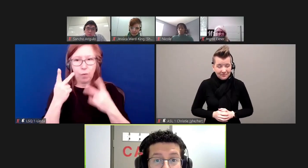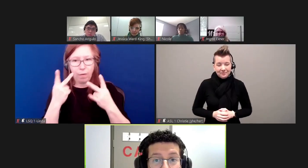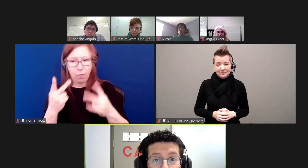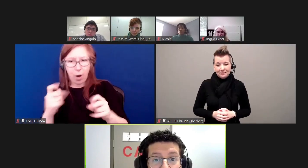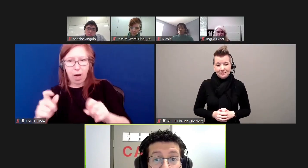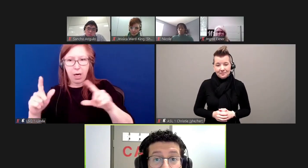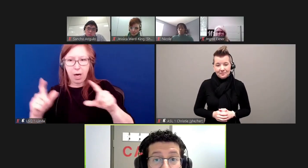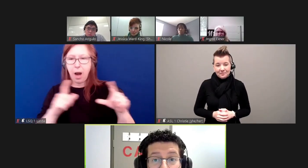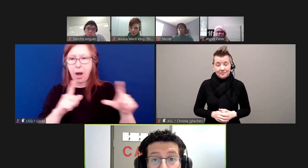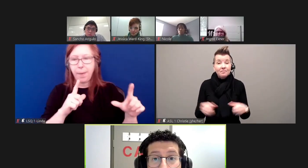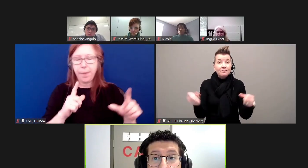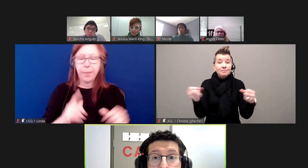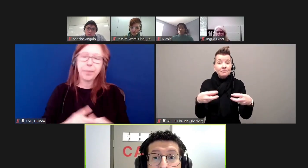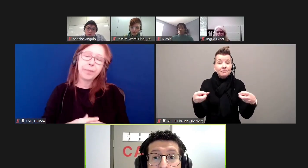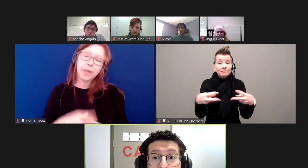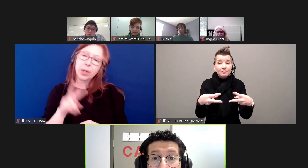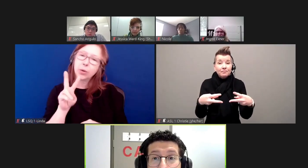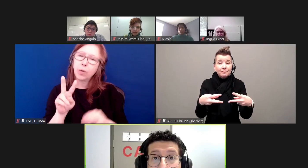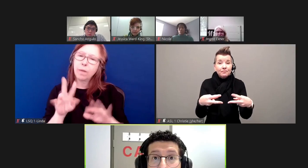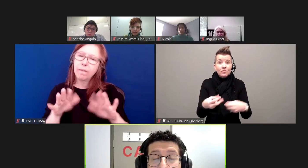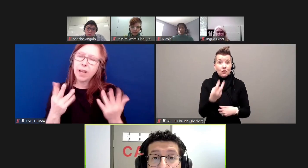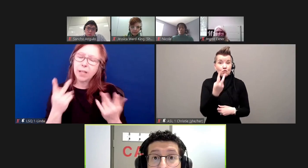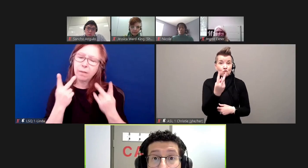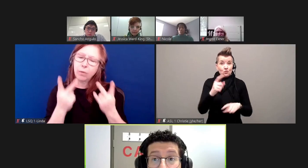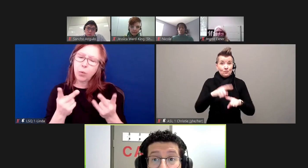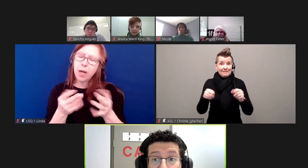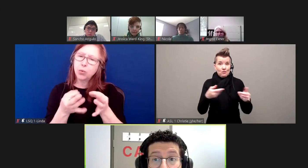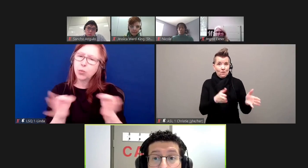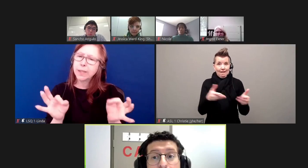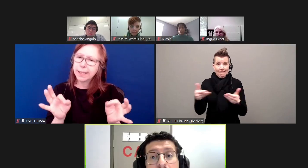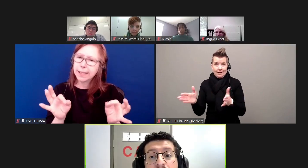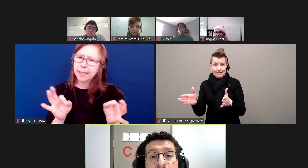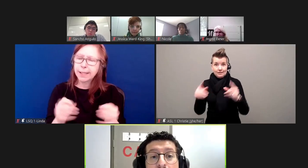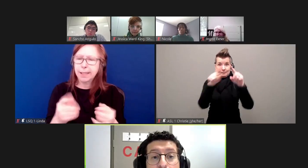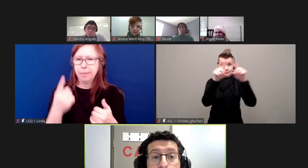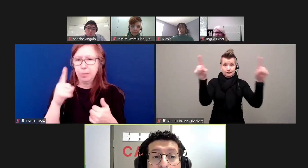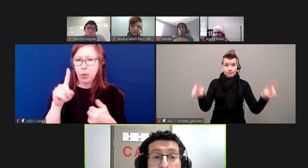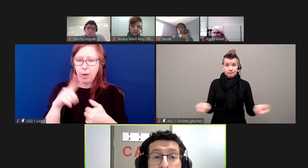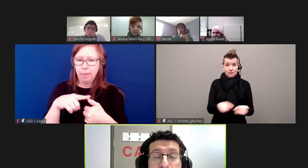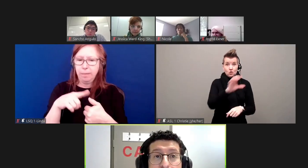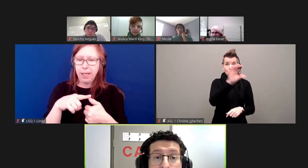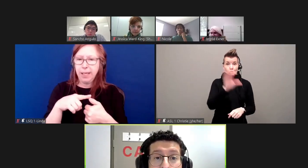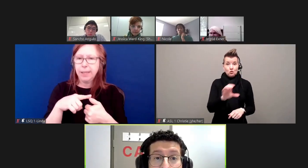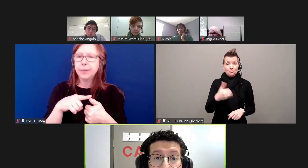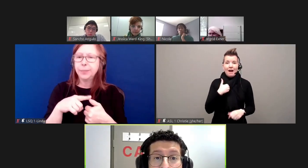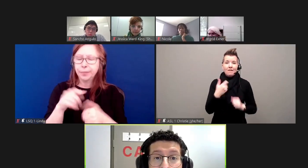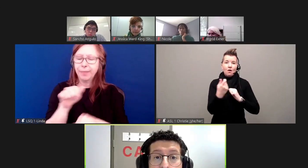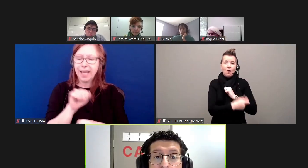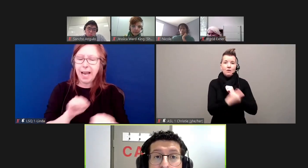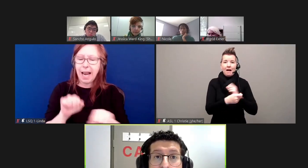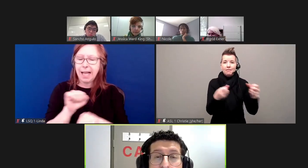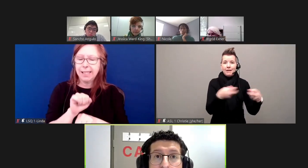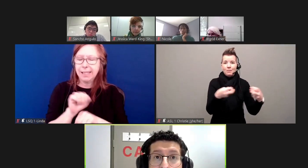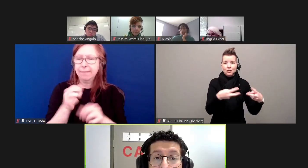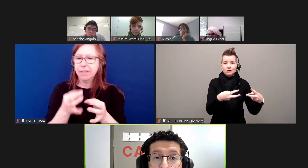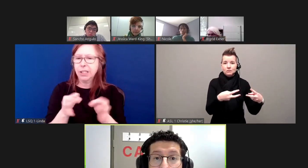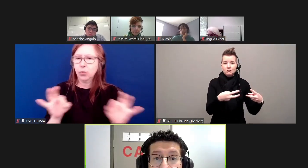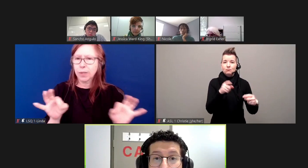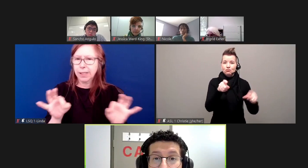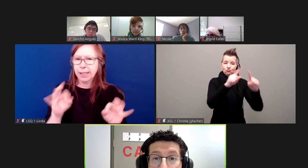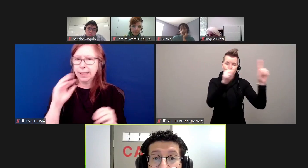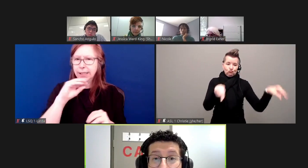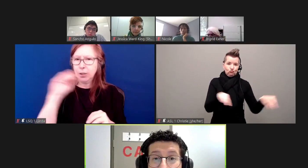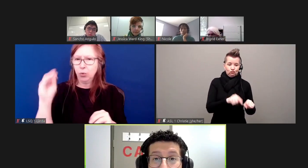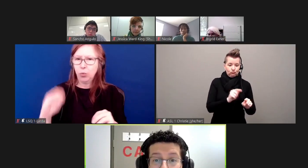Il y a deux façons d'afficher les sous-titres. La première consiste à activer les sous-titres dans Zoom.